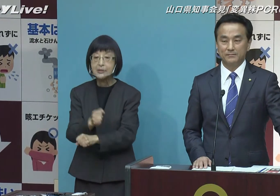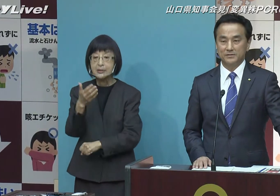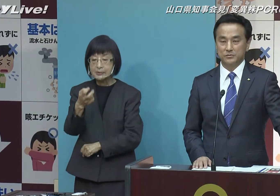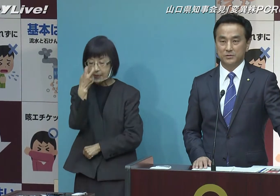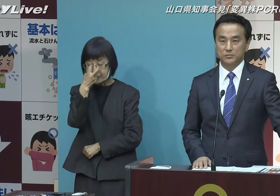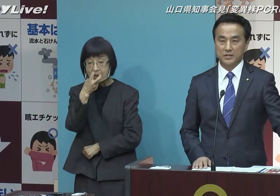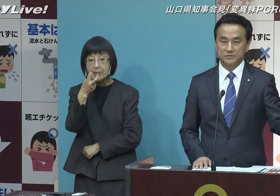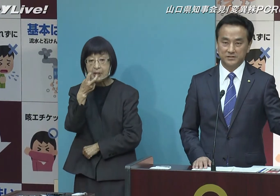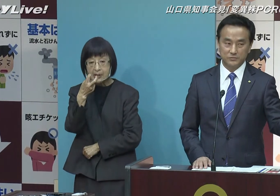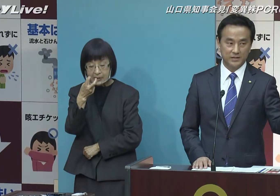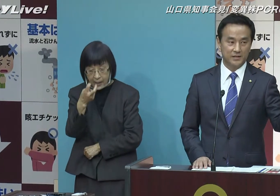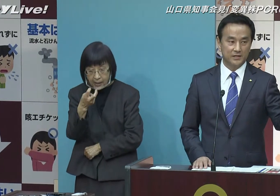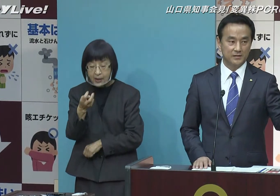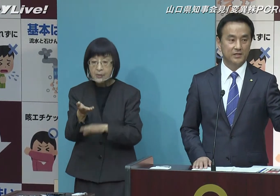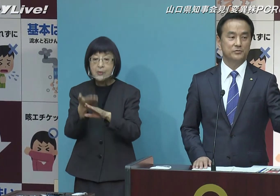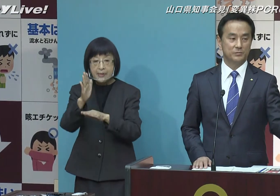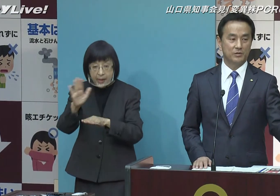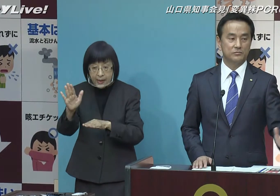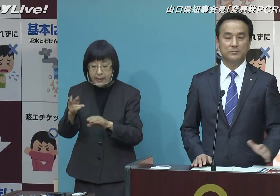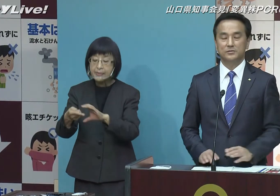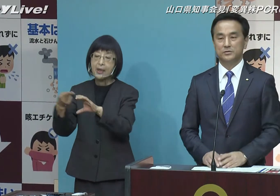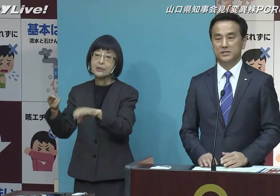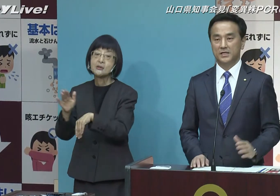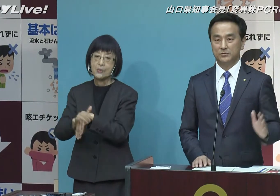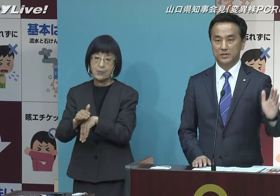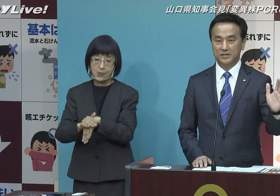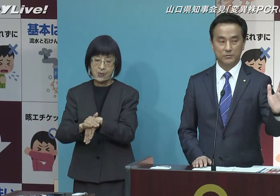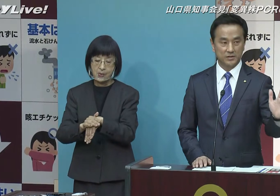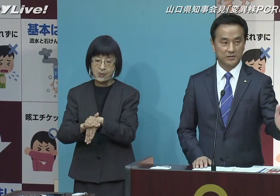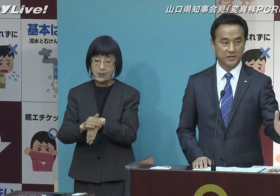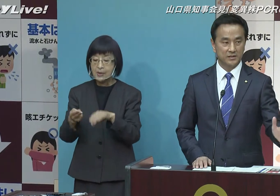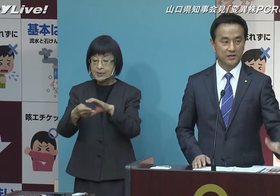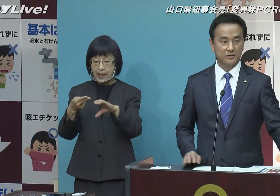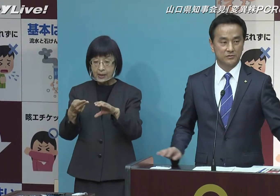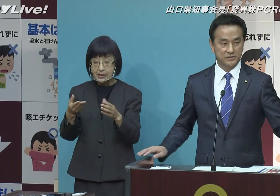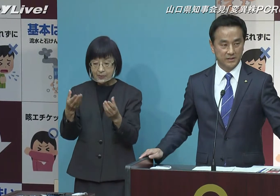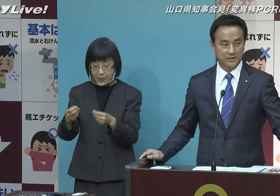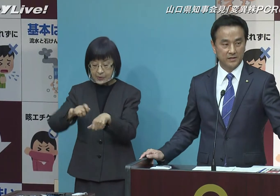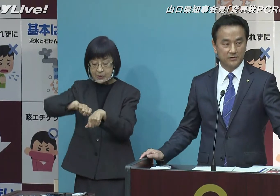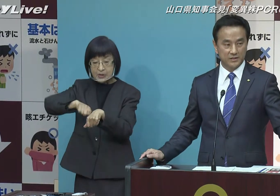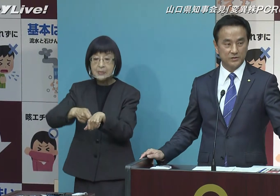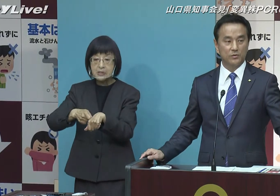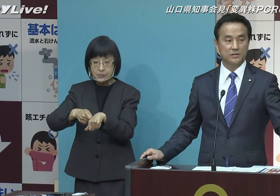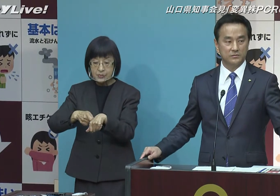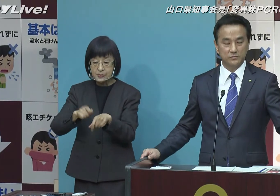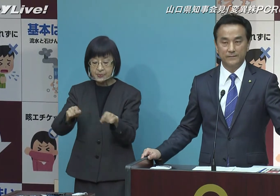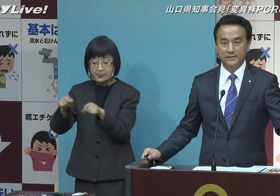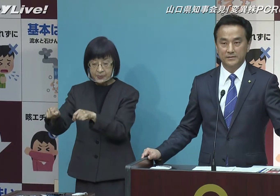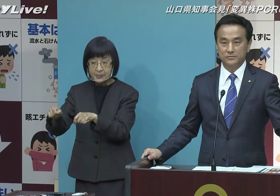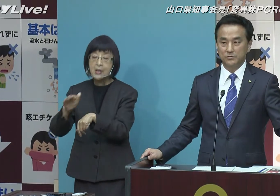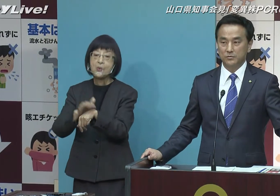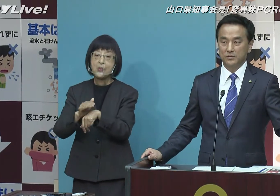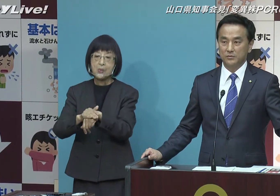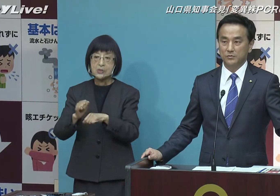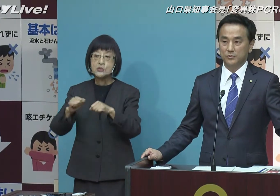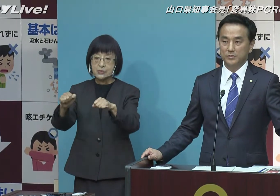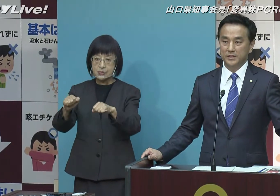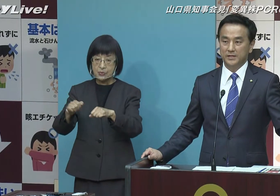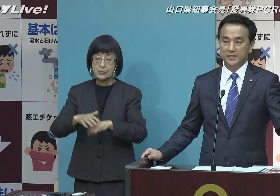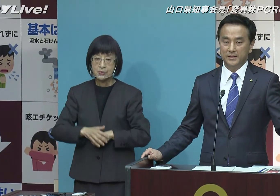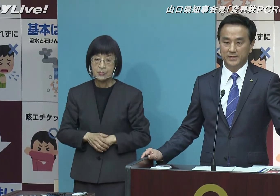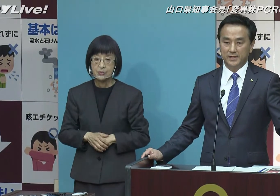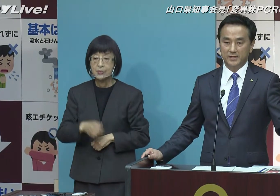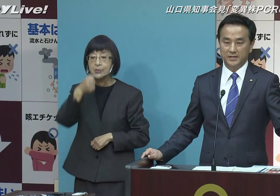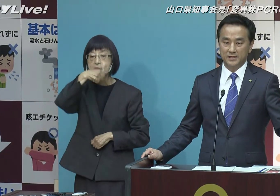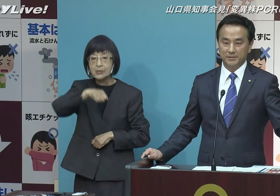ですね、まあ、そうしたことを確認した上で退院をしてもらうと、まあ、そうした退院の管理も徹底に厳格化して行っていくということを行うことによ